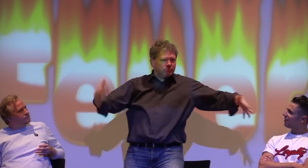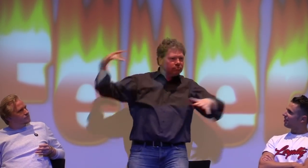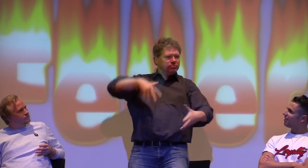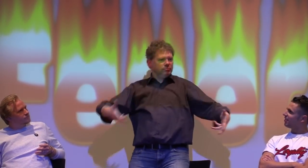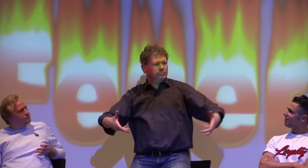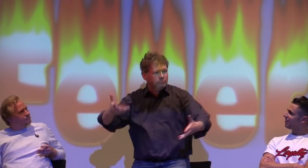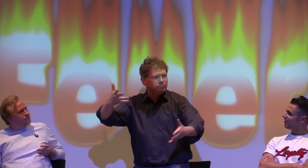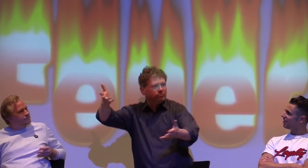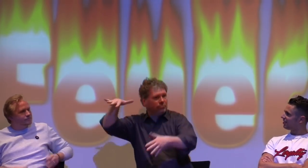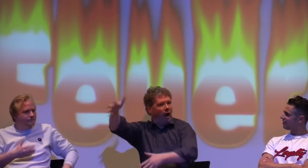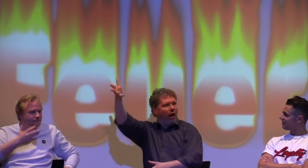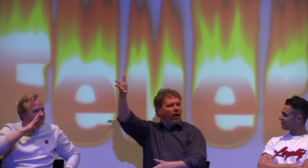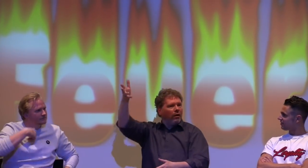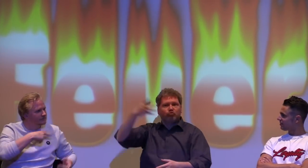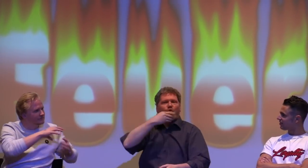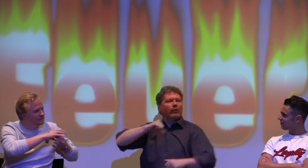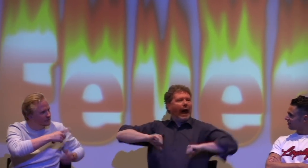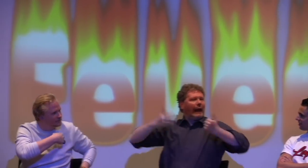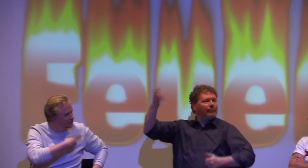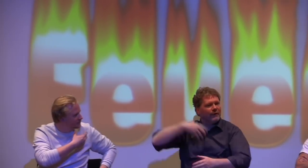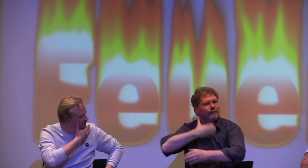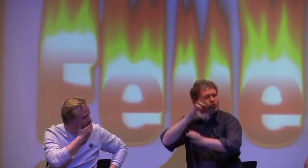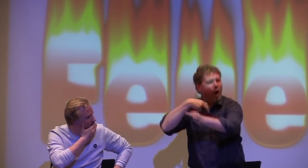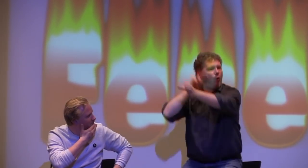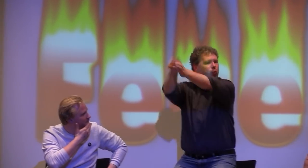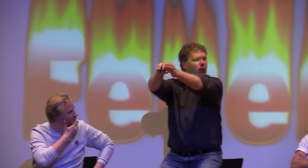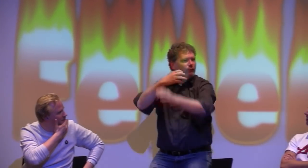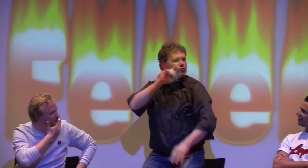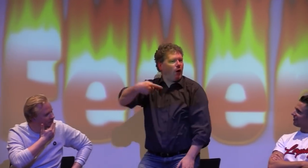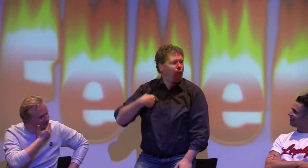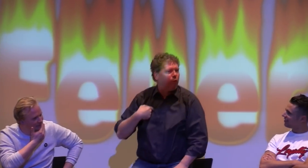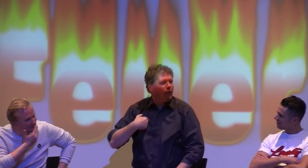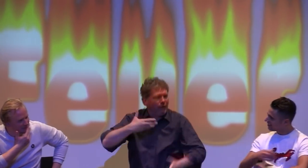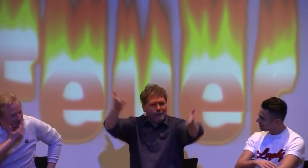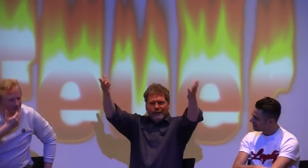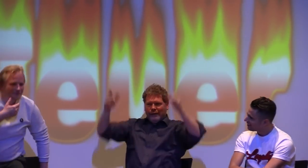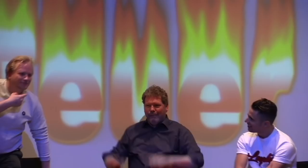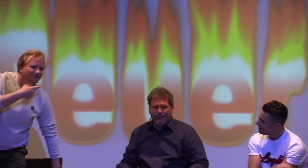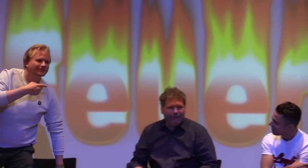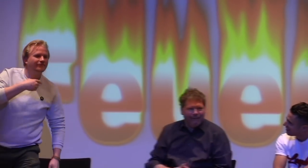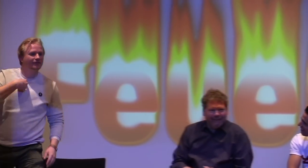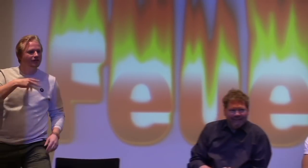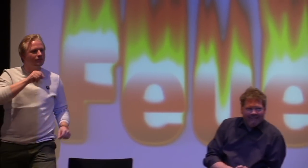riesen Ding. Da sind die Leute völlig auch bereit dazu, irgendwo hinzufliegen und zu angeln, Fische zu angeln.